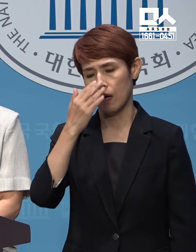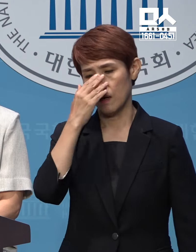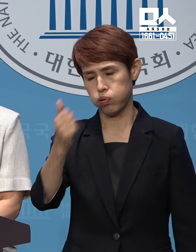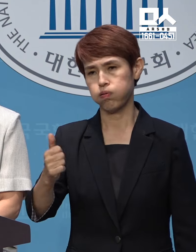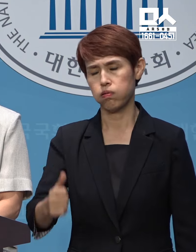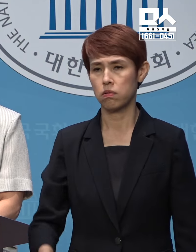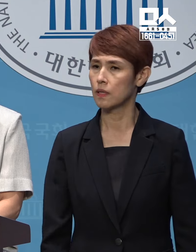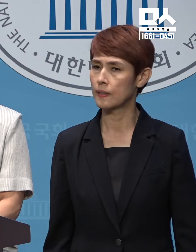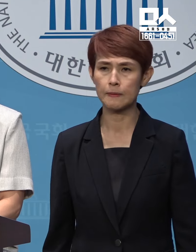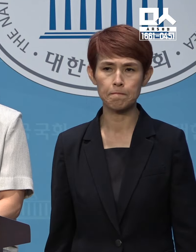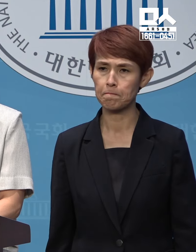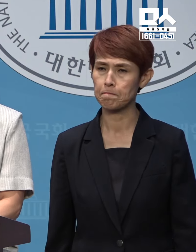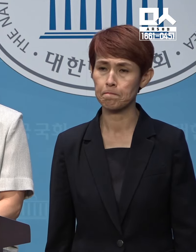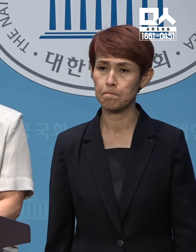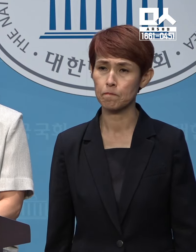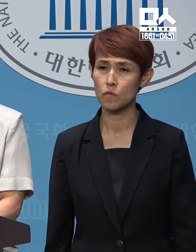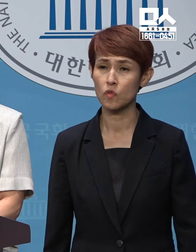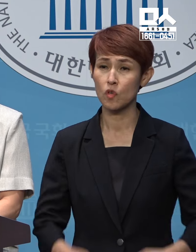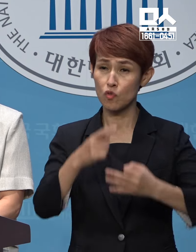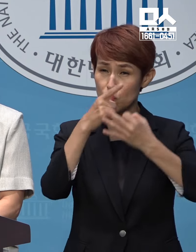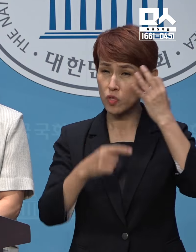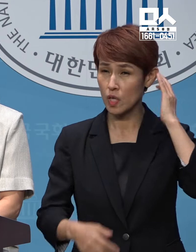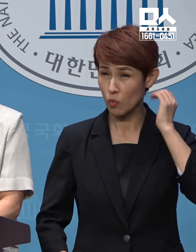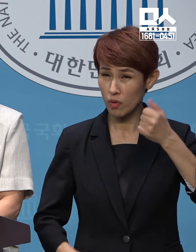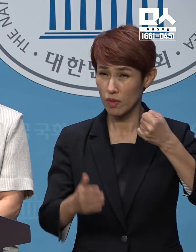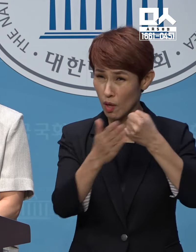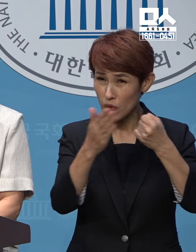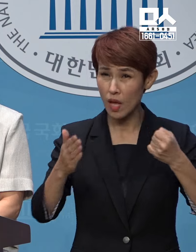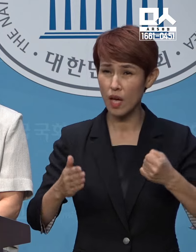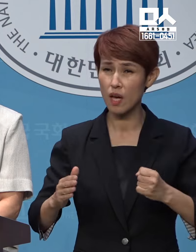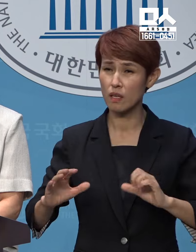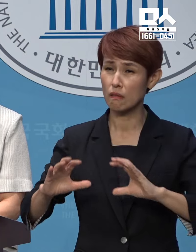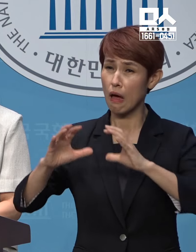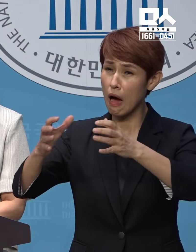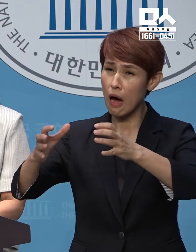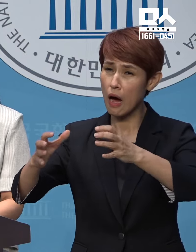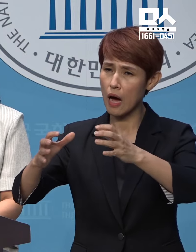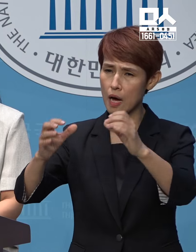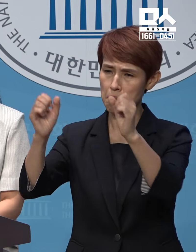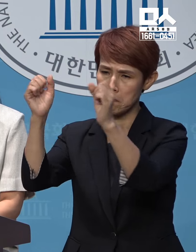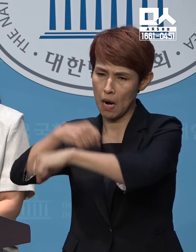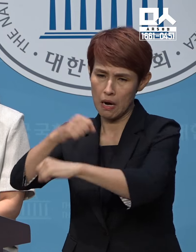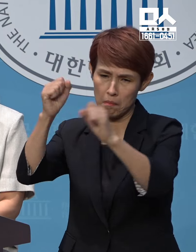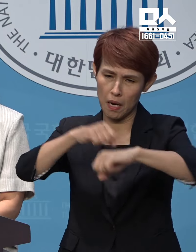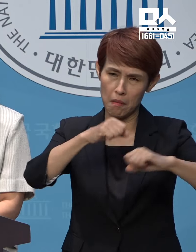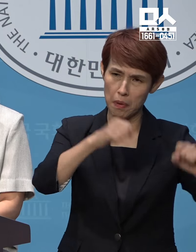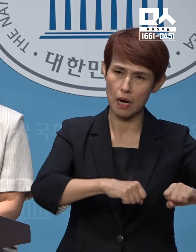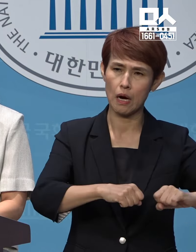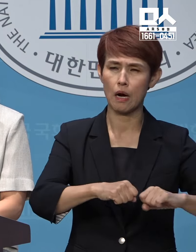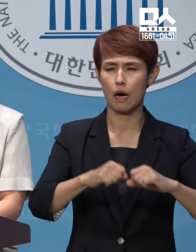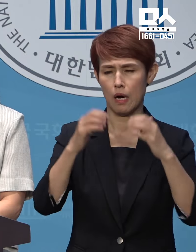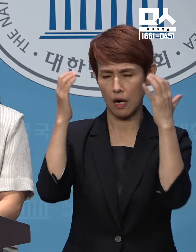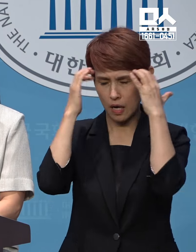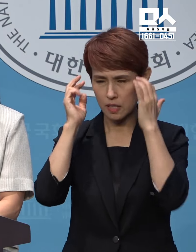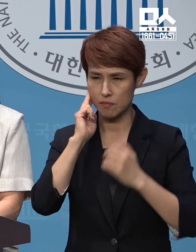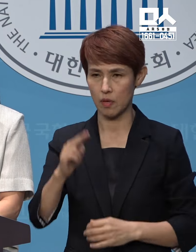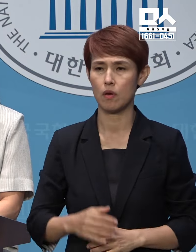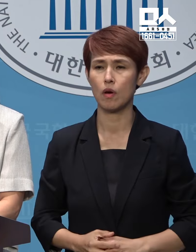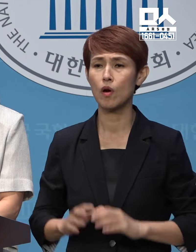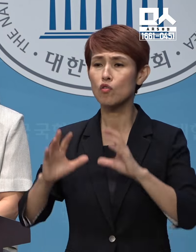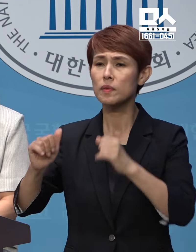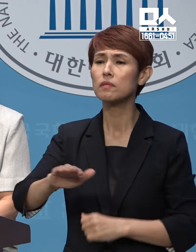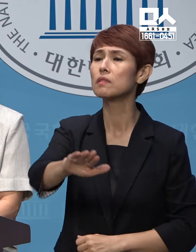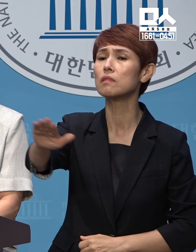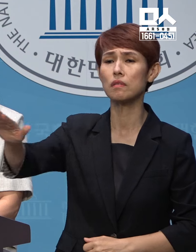지칩니다. 윤 대통령 탓에 나라 곳곳이 무너지고 있습니다. 이런 세상에서 국민,